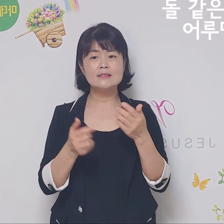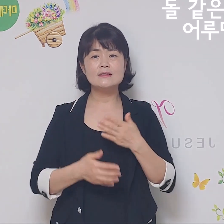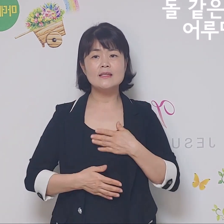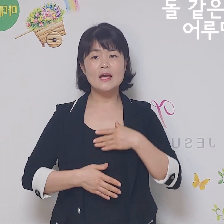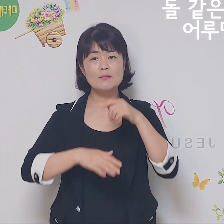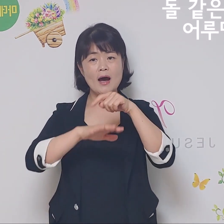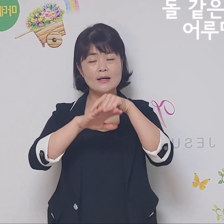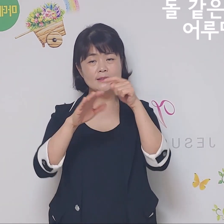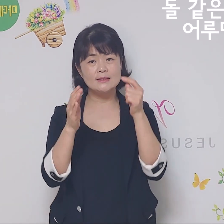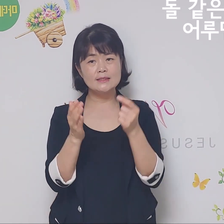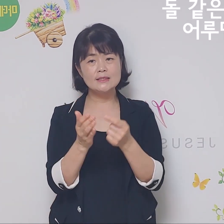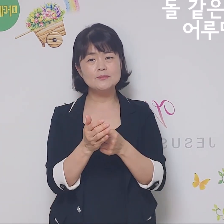같은 내 마음